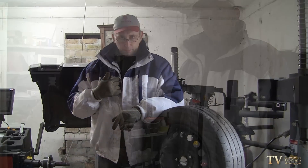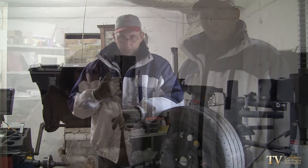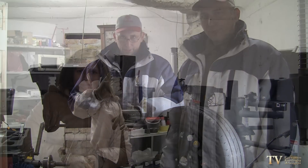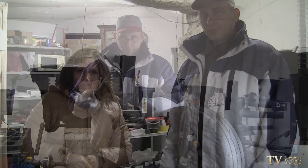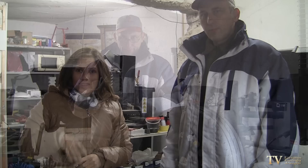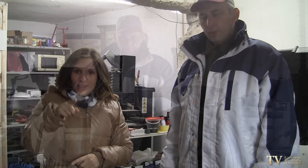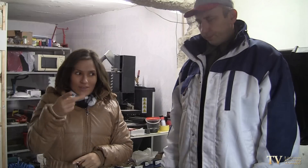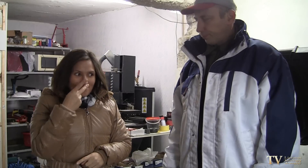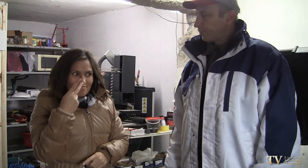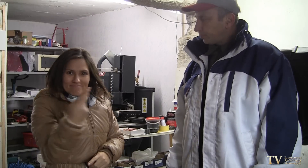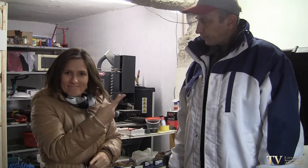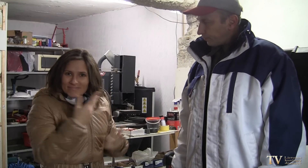manim.